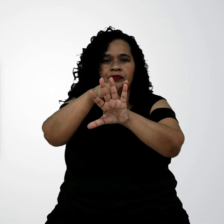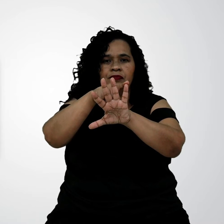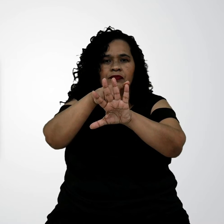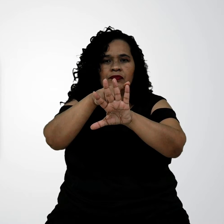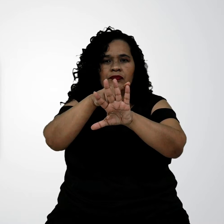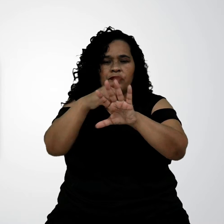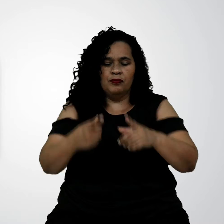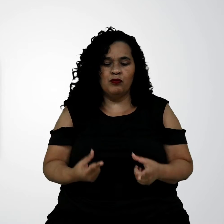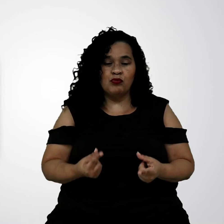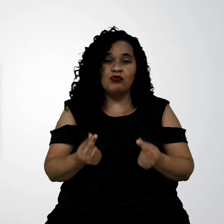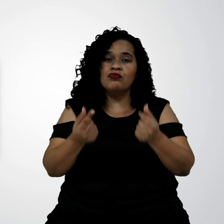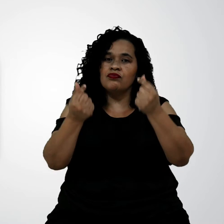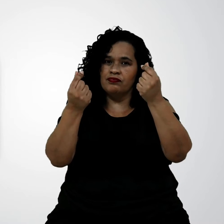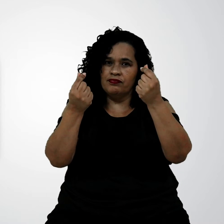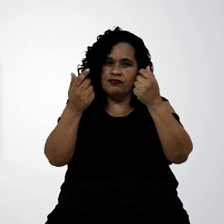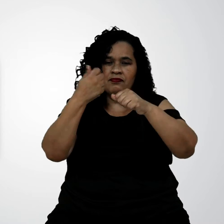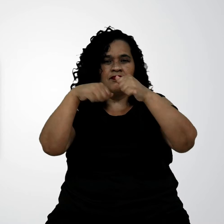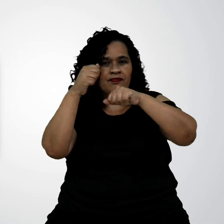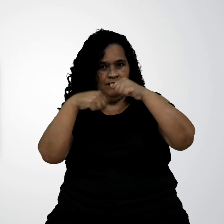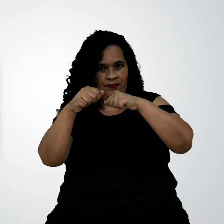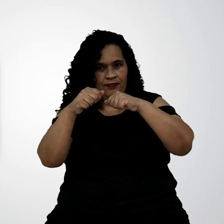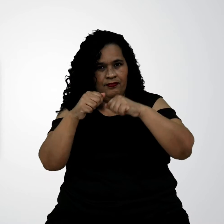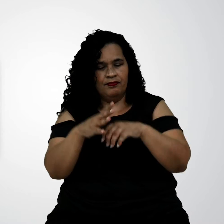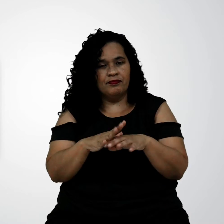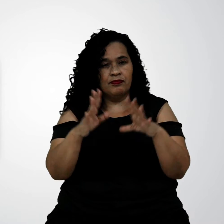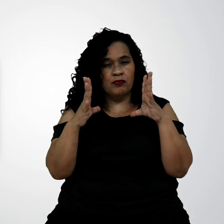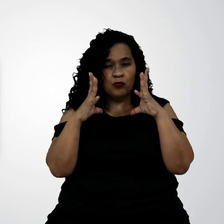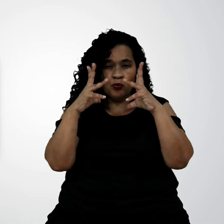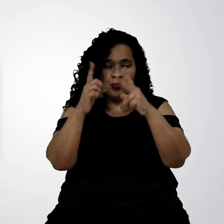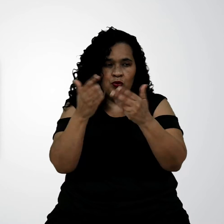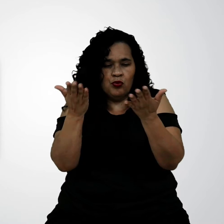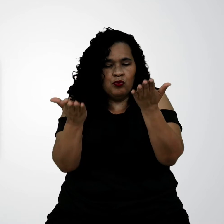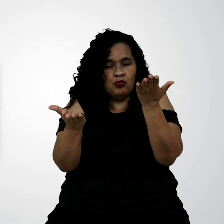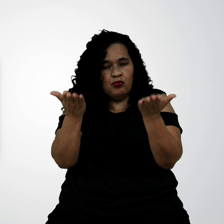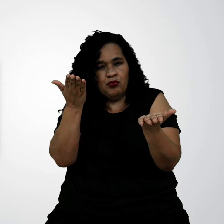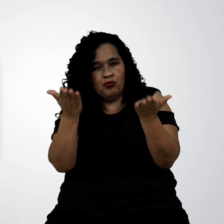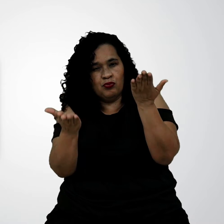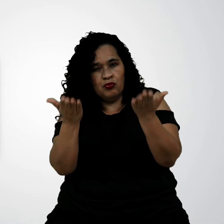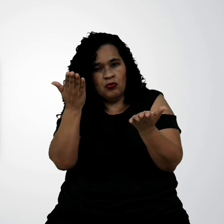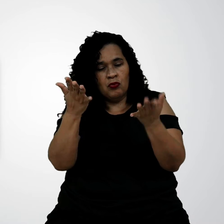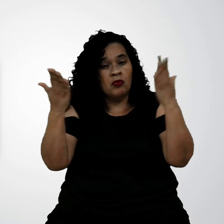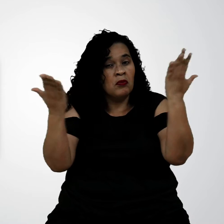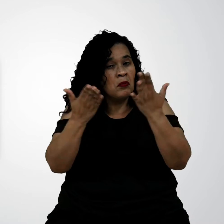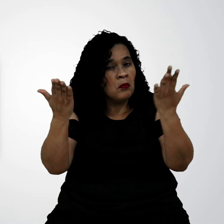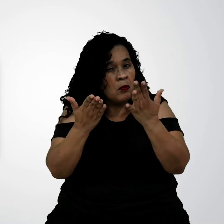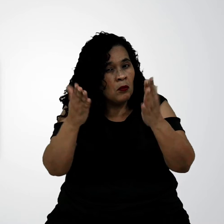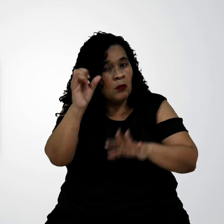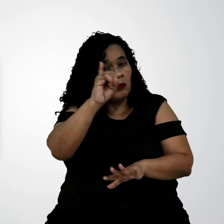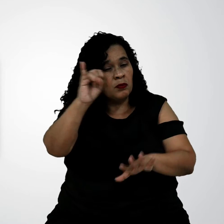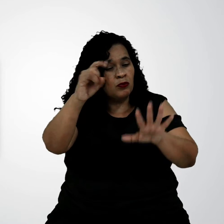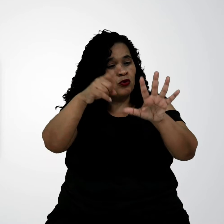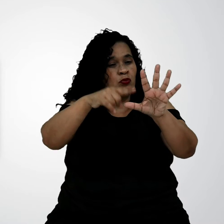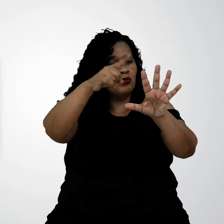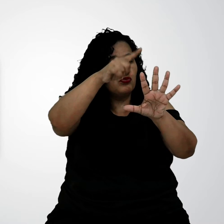tudo em equilíbrio. Quando eu perco uma das áreas, quando eu me desequilibro em uma das áreas, olha o que